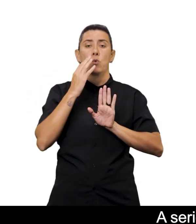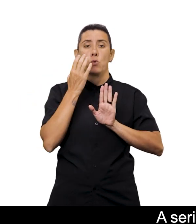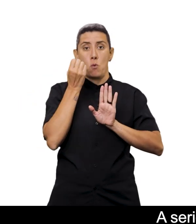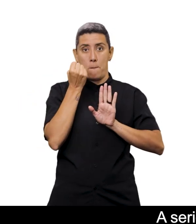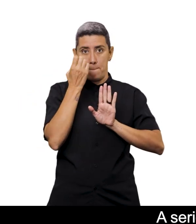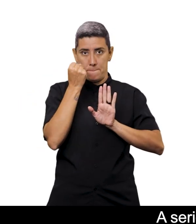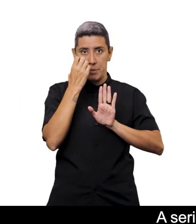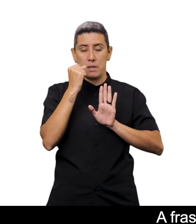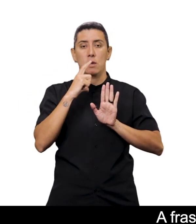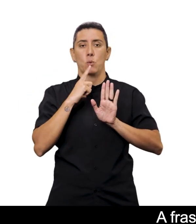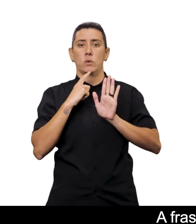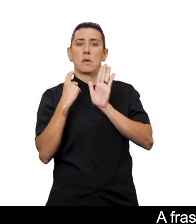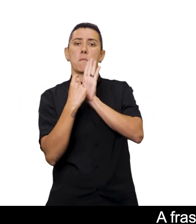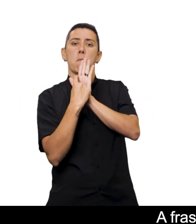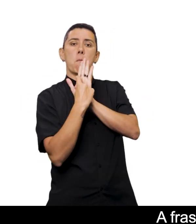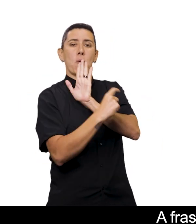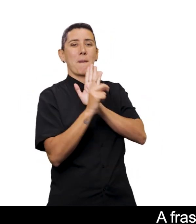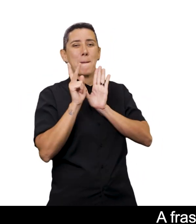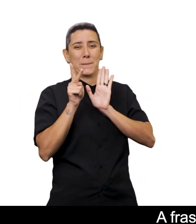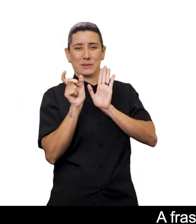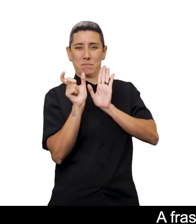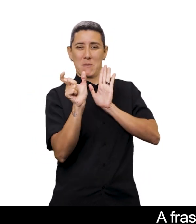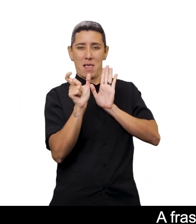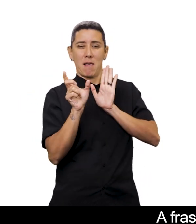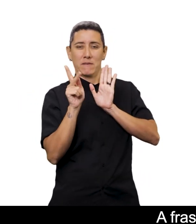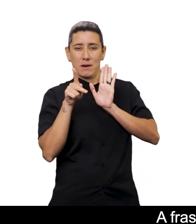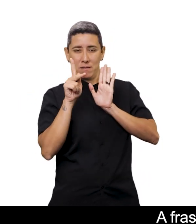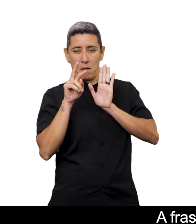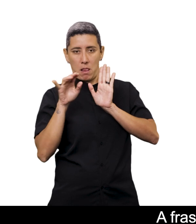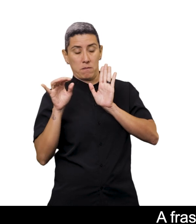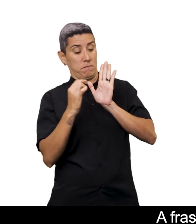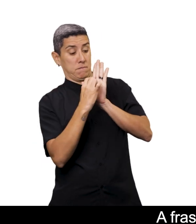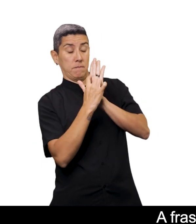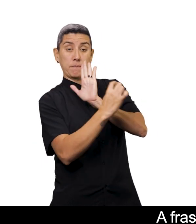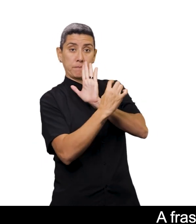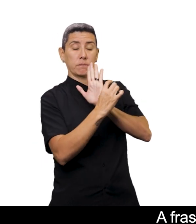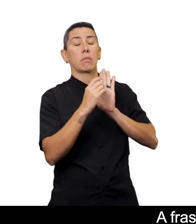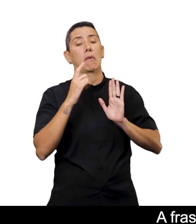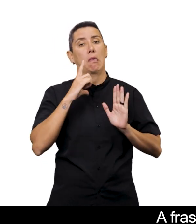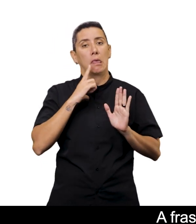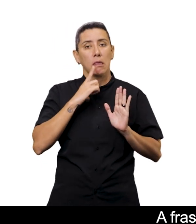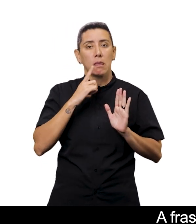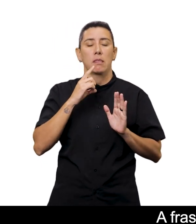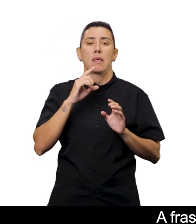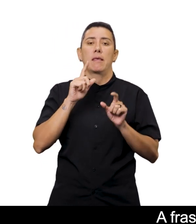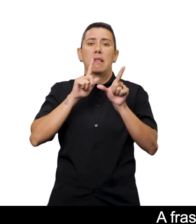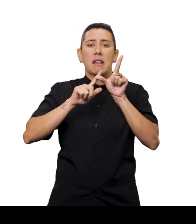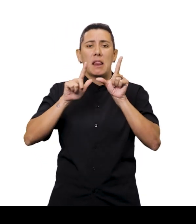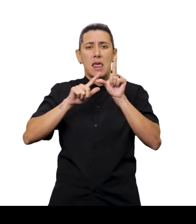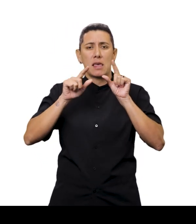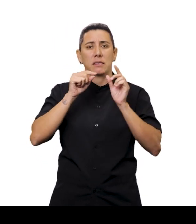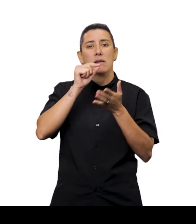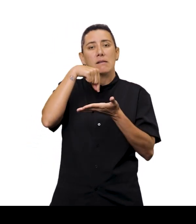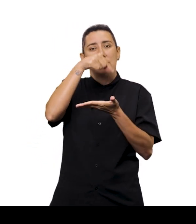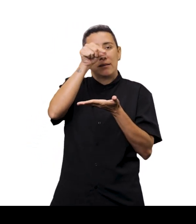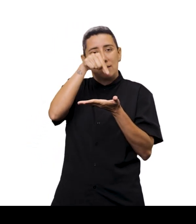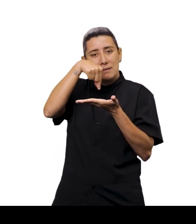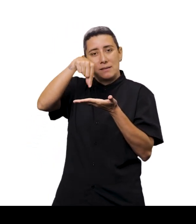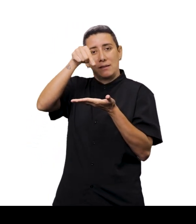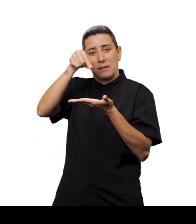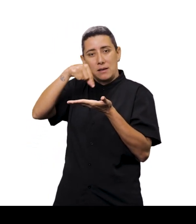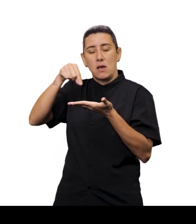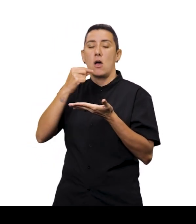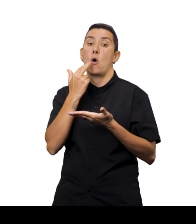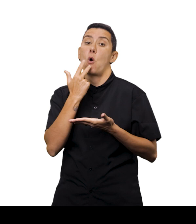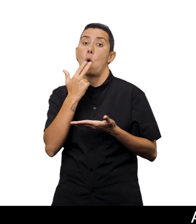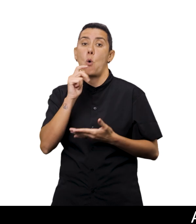Queer sobre ele. A frase é fragmentada, composta por letras de forma irregulares, mostrando as cores